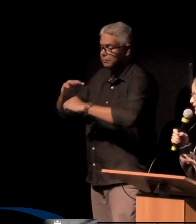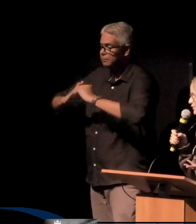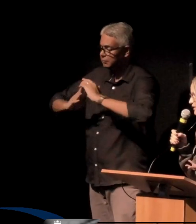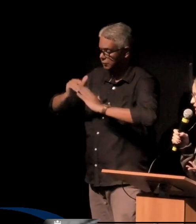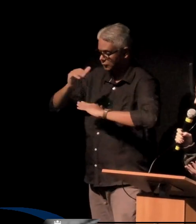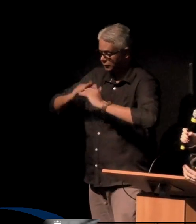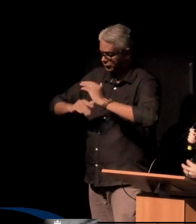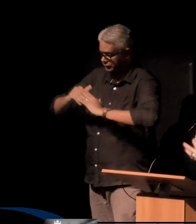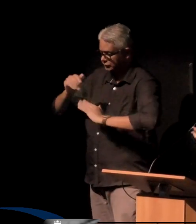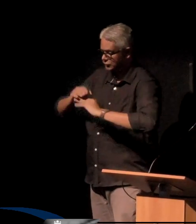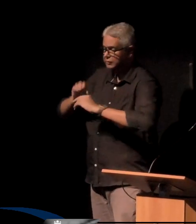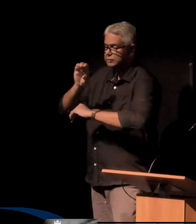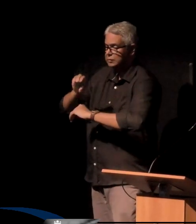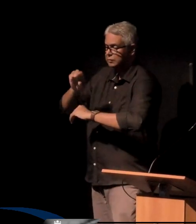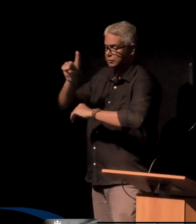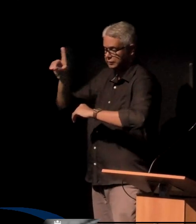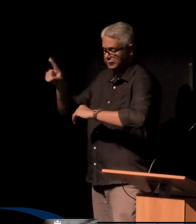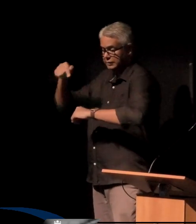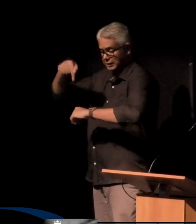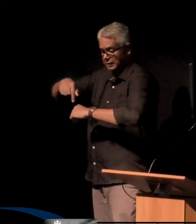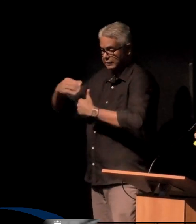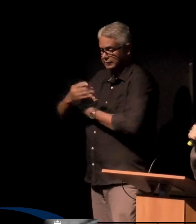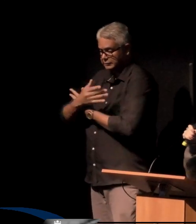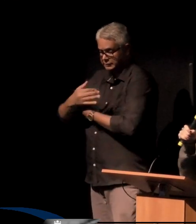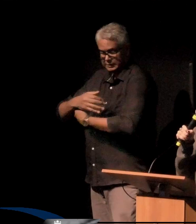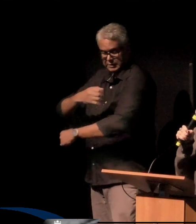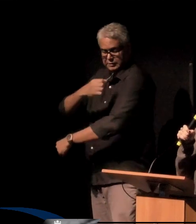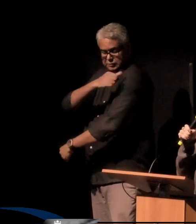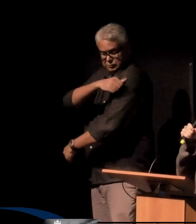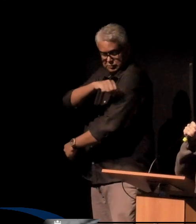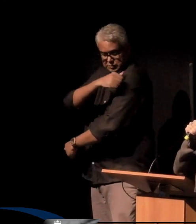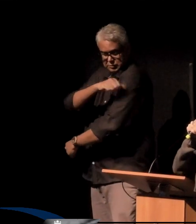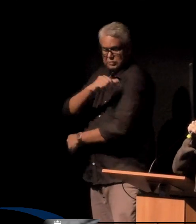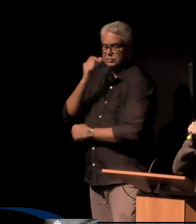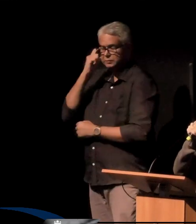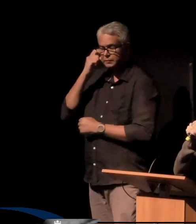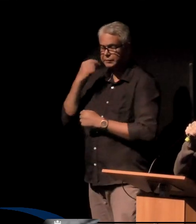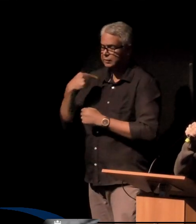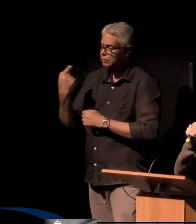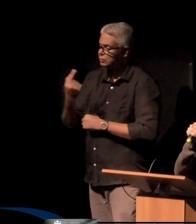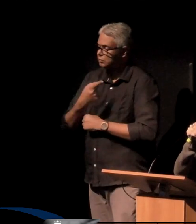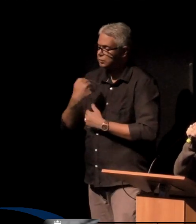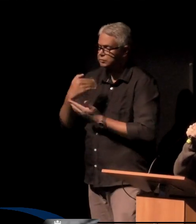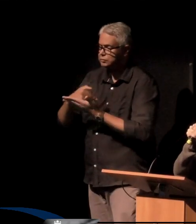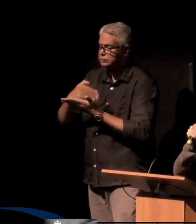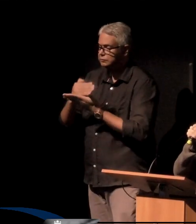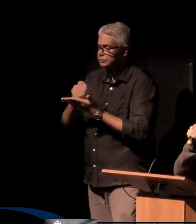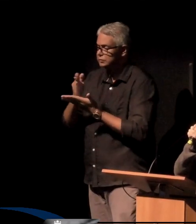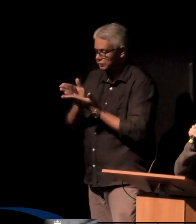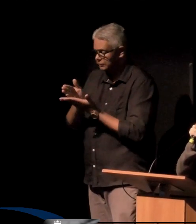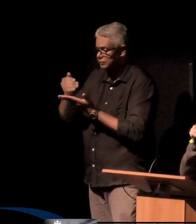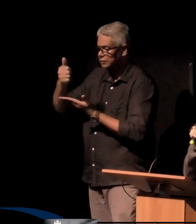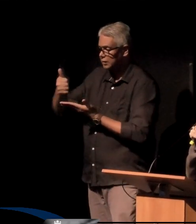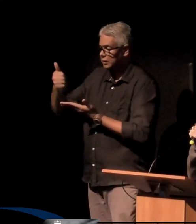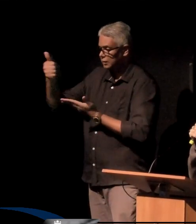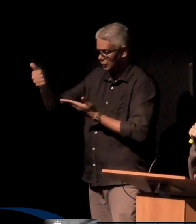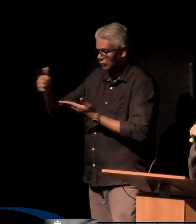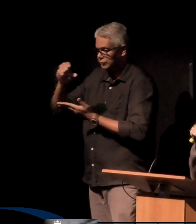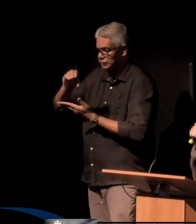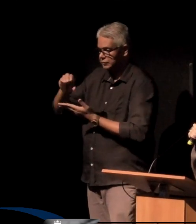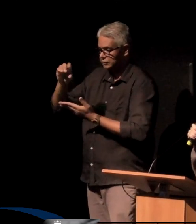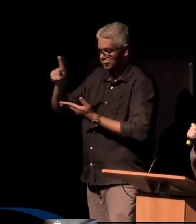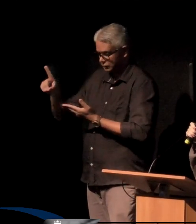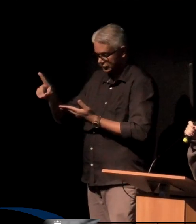das coordenadorias né aqui na cidade do Rio de Janeiro a gente se divide em 11 coordenadorias regionais de educação né são as três